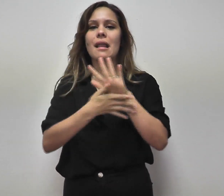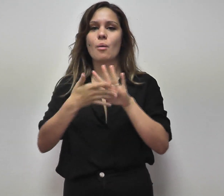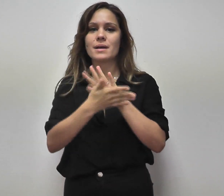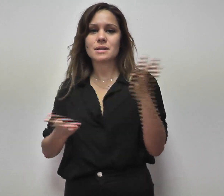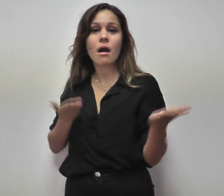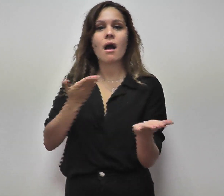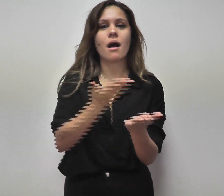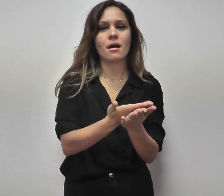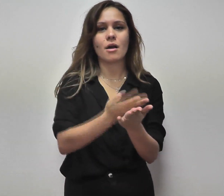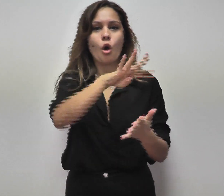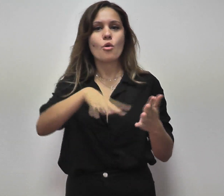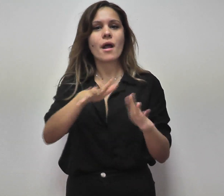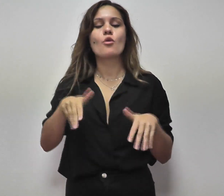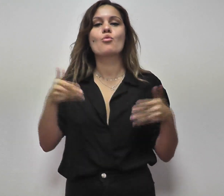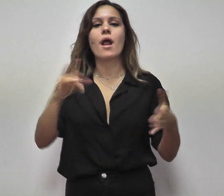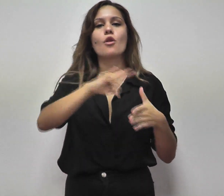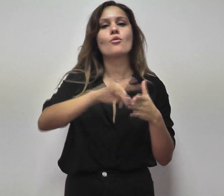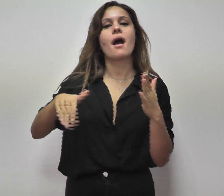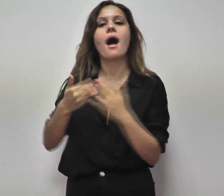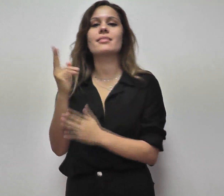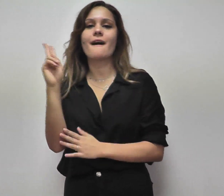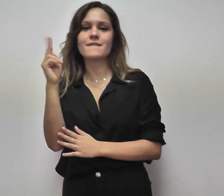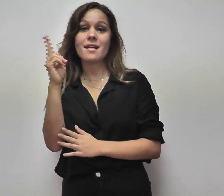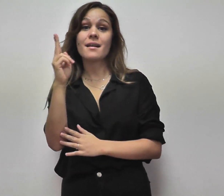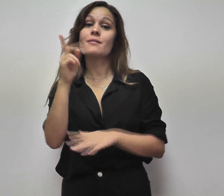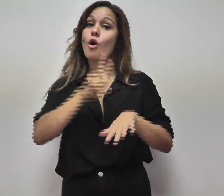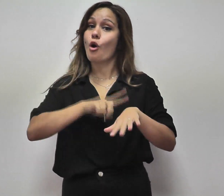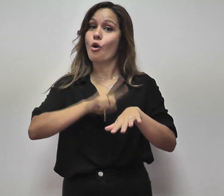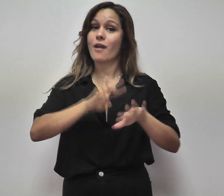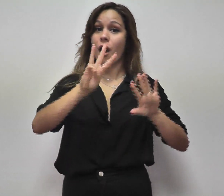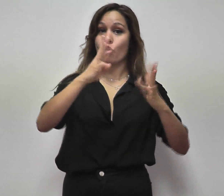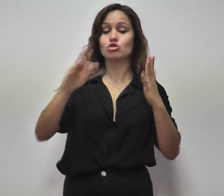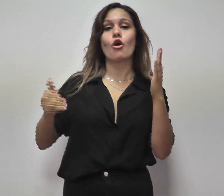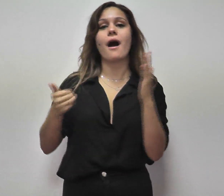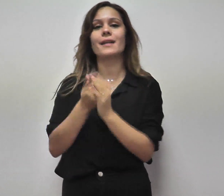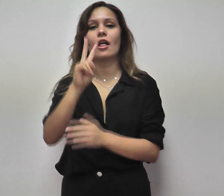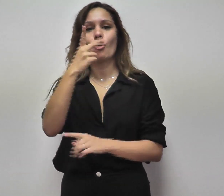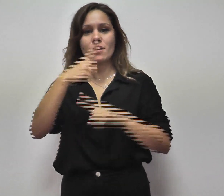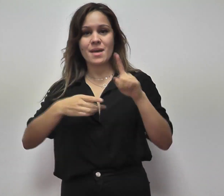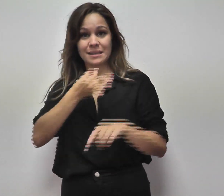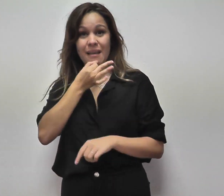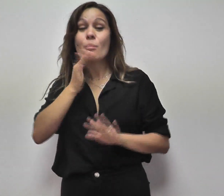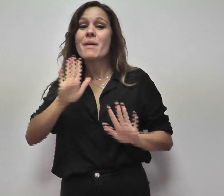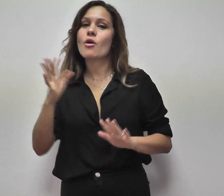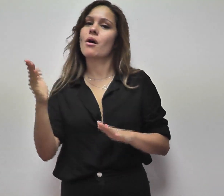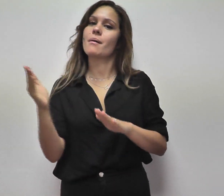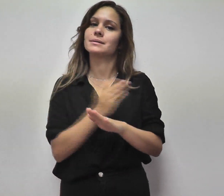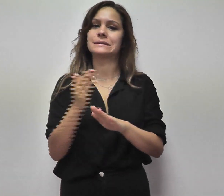solicitar intérprete de lengua de signos española en horario de lunes a viernes de 8 a 2 y media de la tarde.